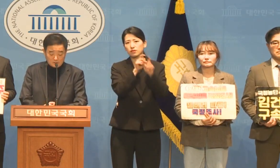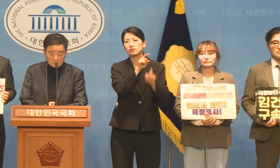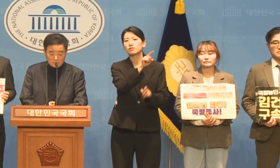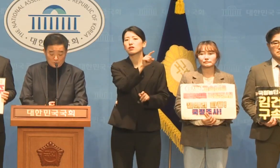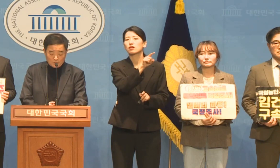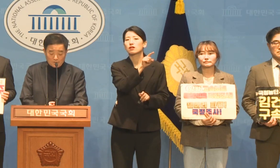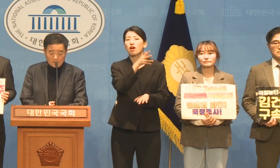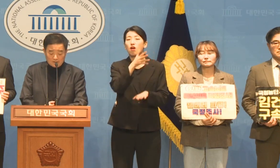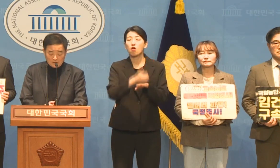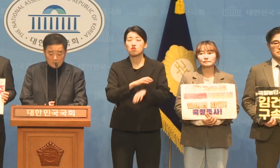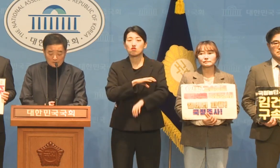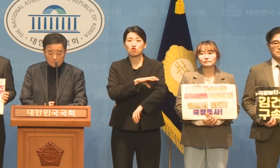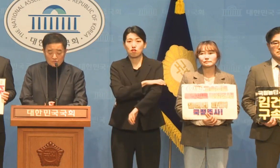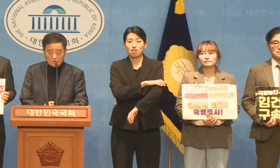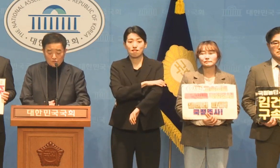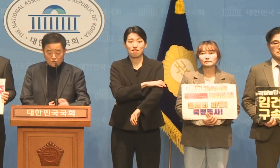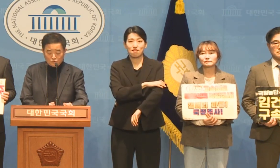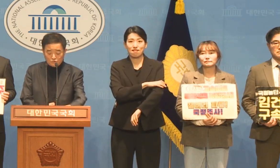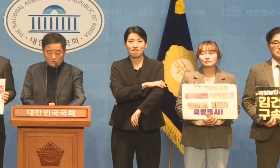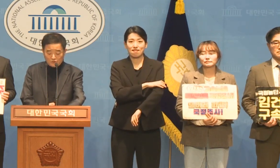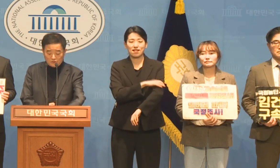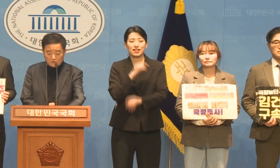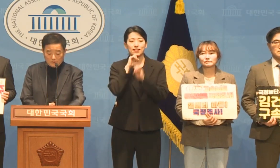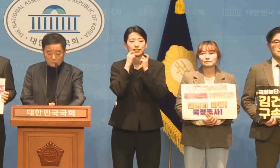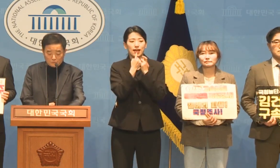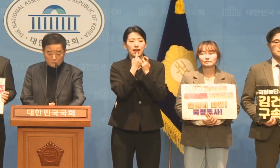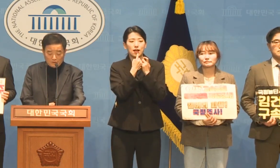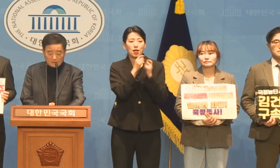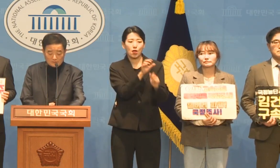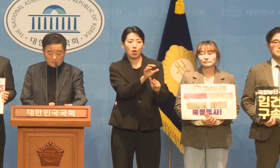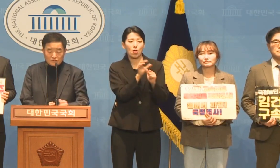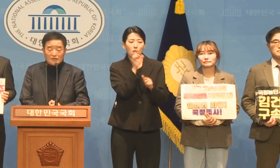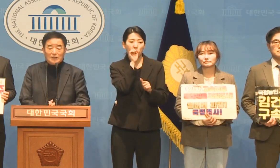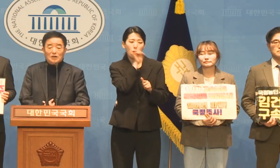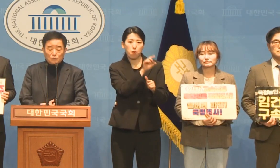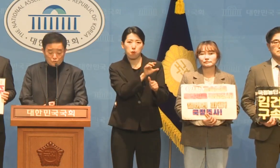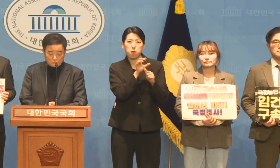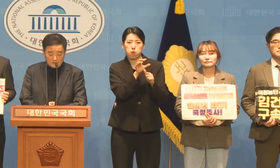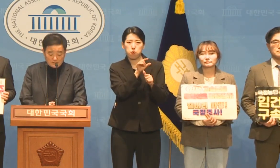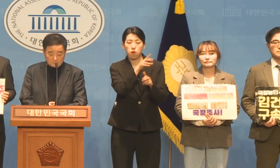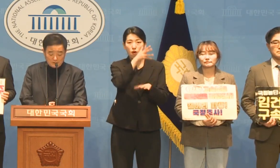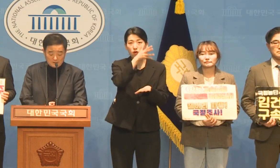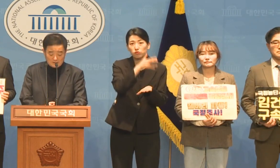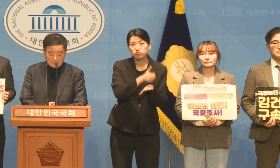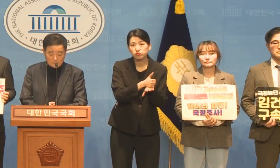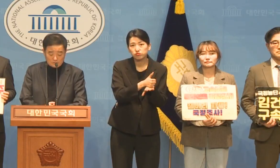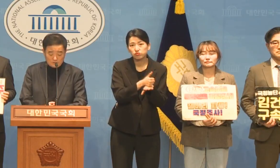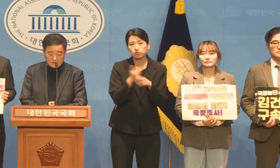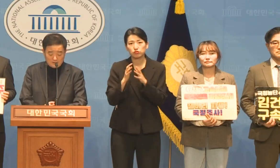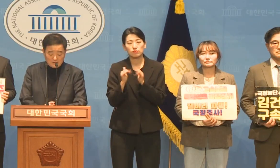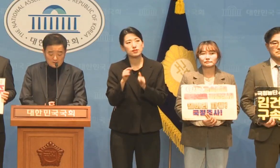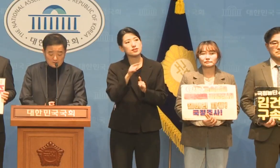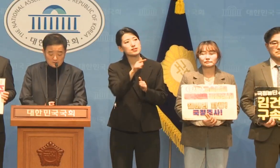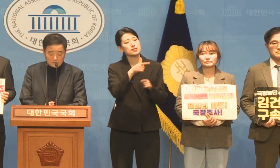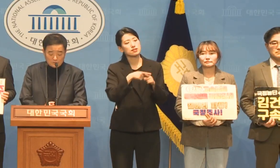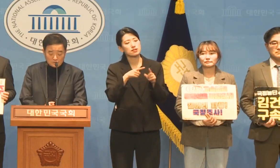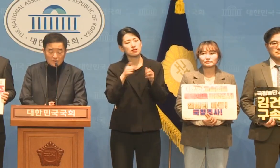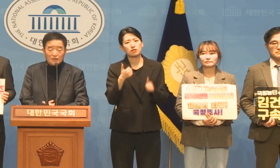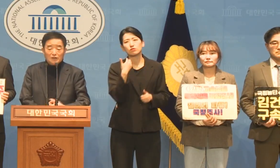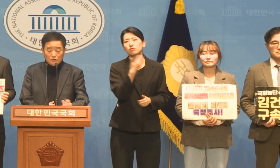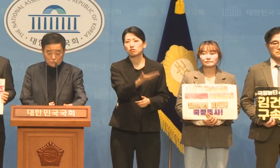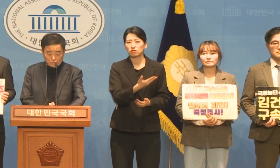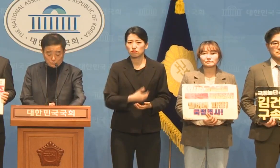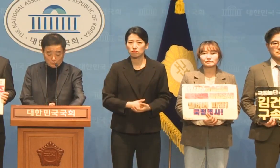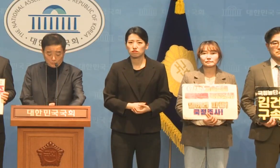권력을 사적으로 이용하던 윤석열, 김건희 부부는 몰락해서 이제 국민의 심판을 기다리고 있습니다. 그런데도